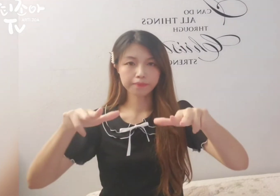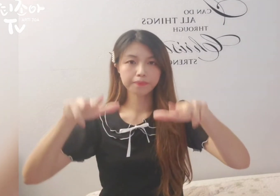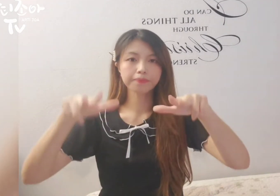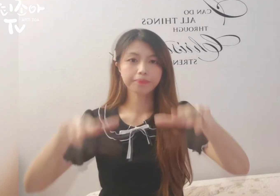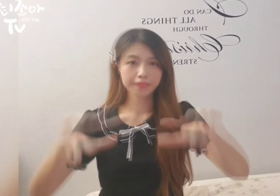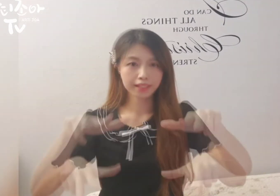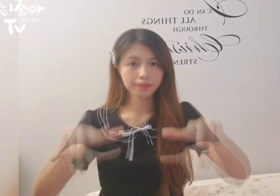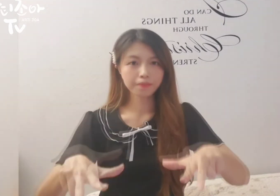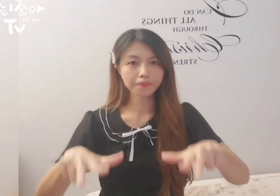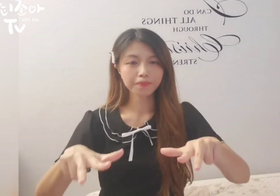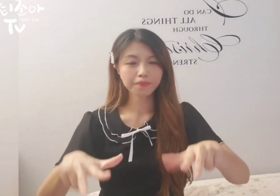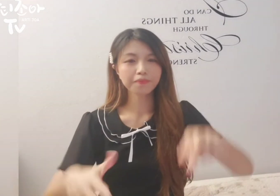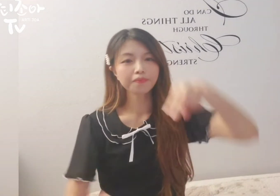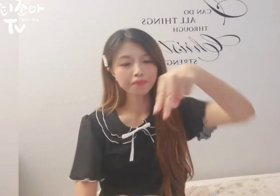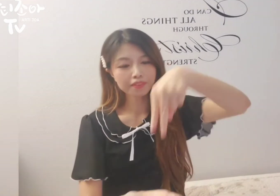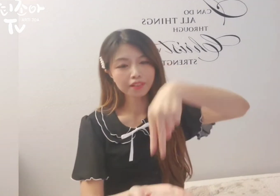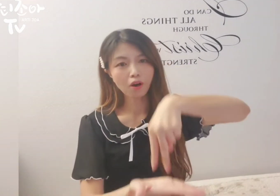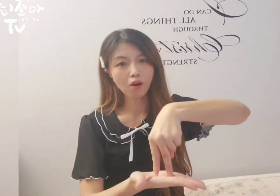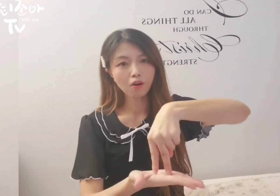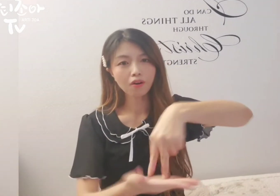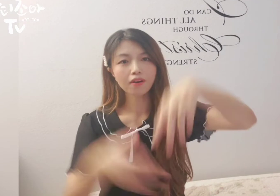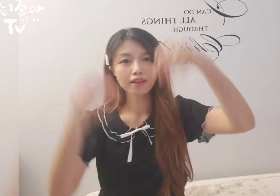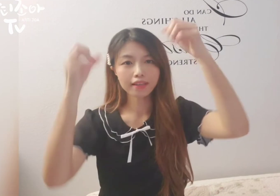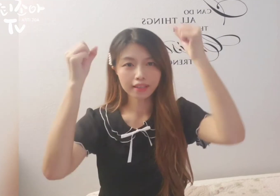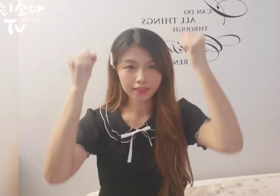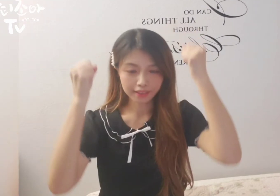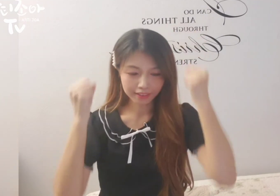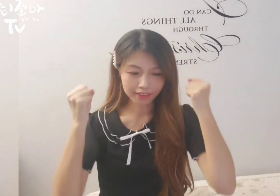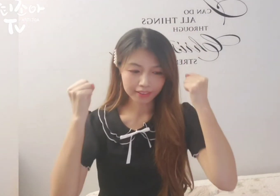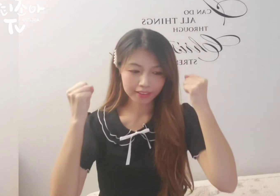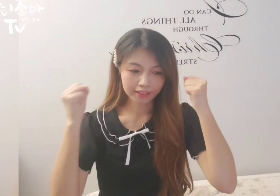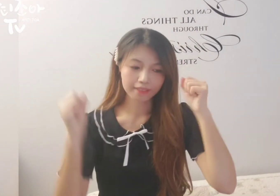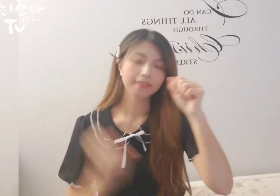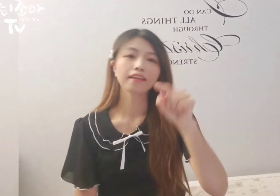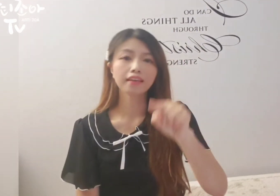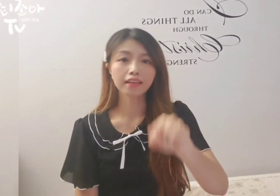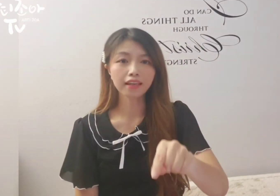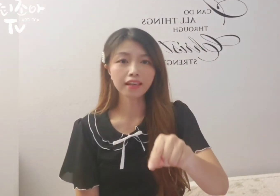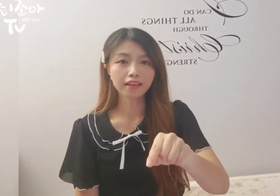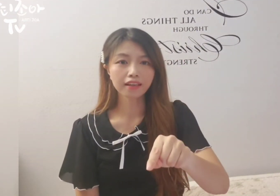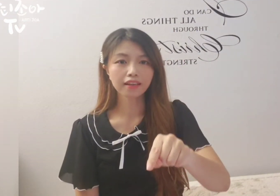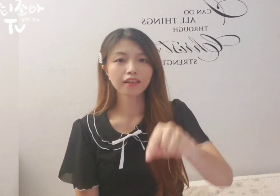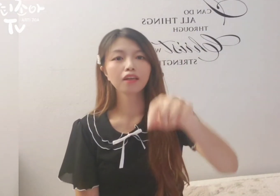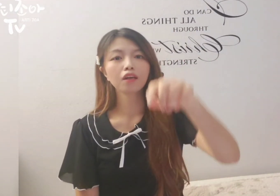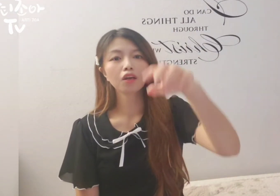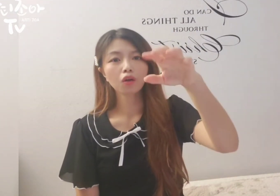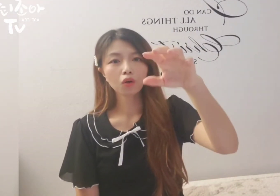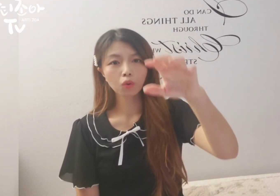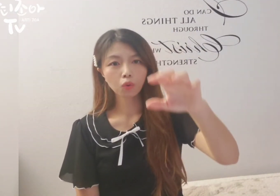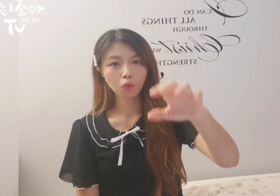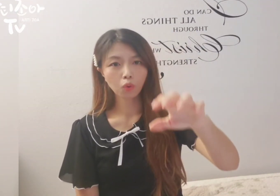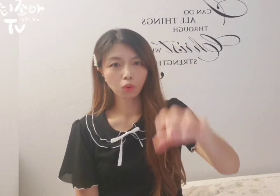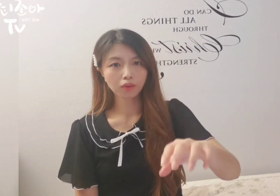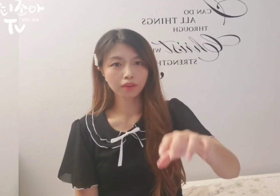지금 서 있는 이 곧